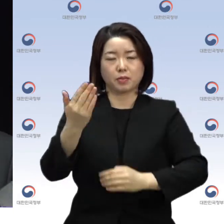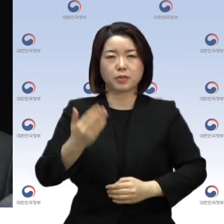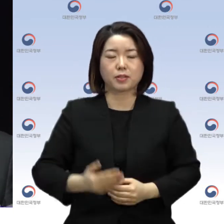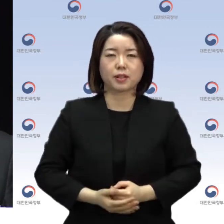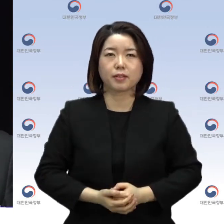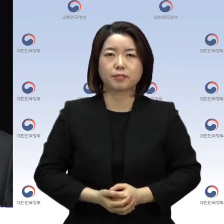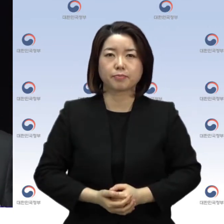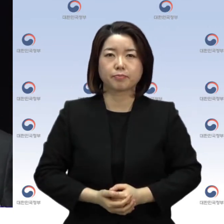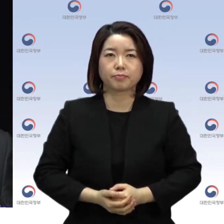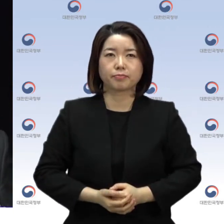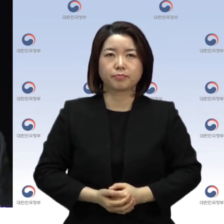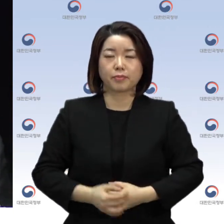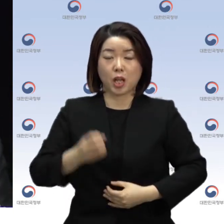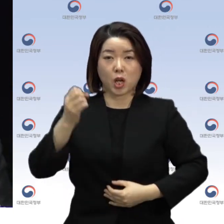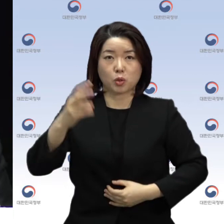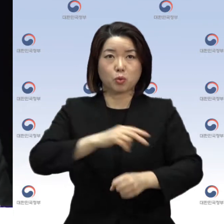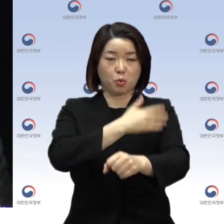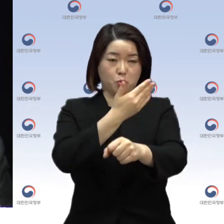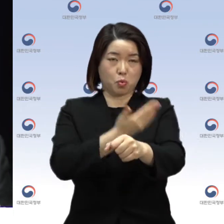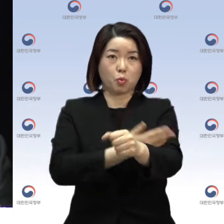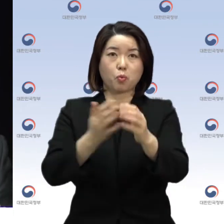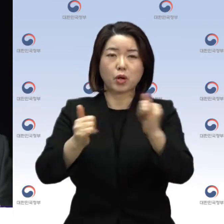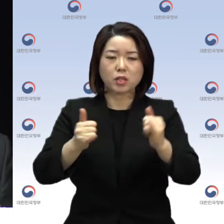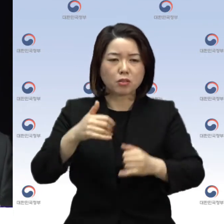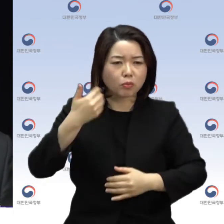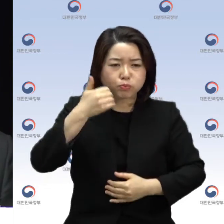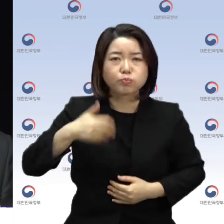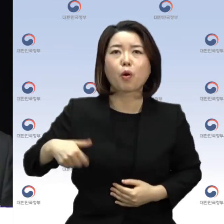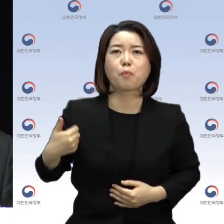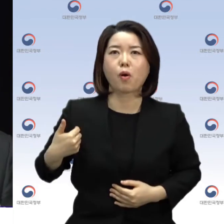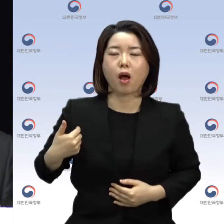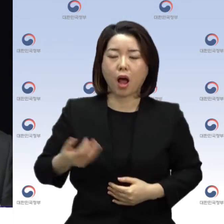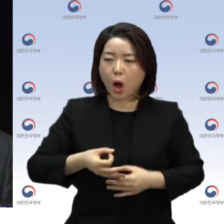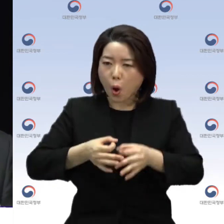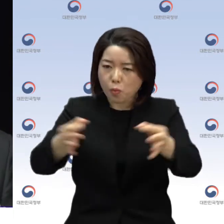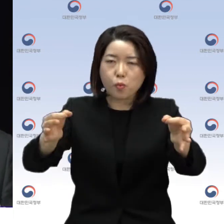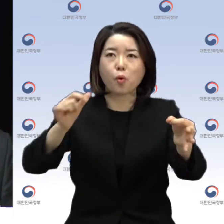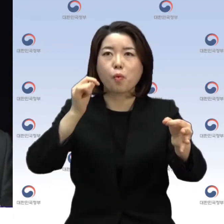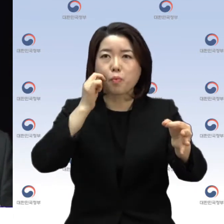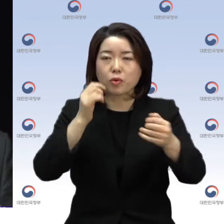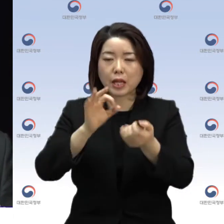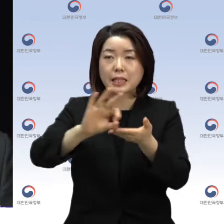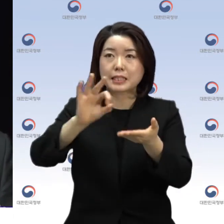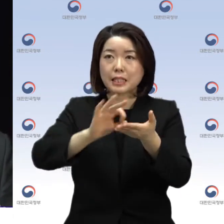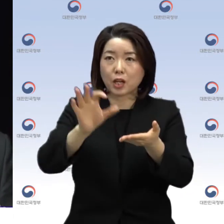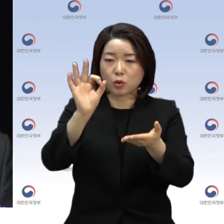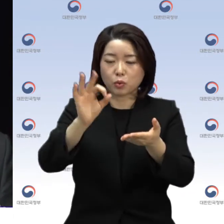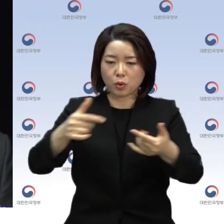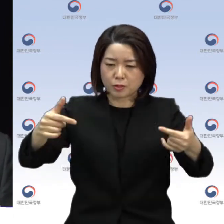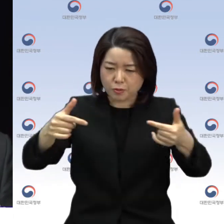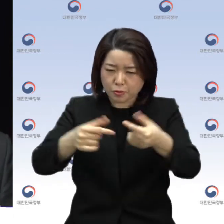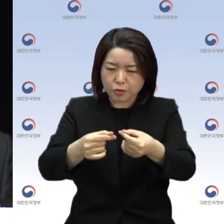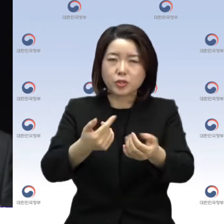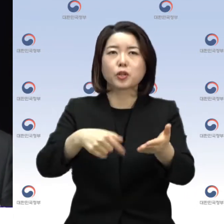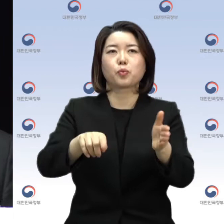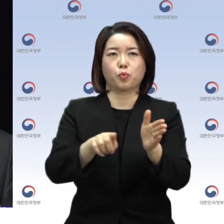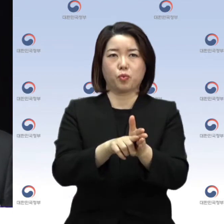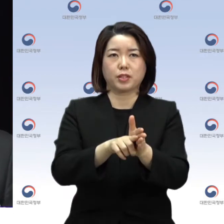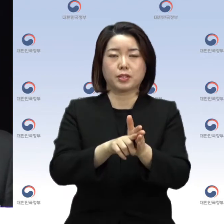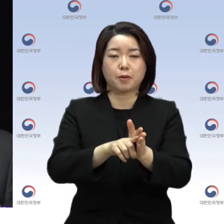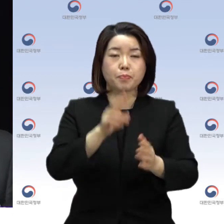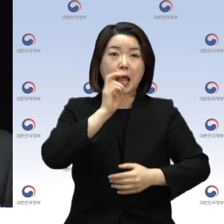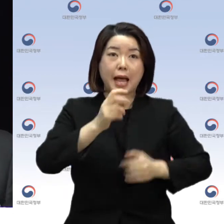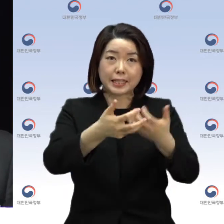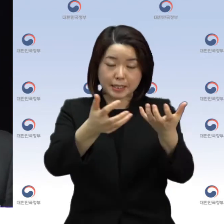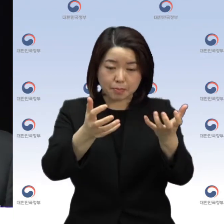개선하겠습니다. 또한 권리자를 알 수 없어 지급되지 않고 있는 사용료를 최소화하기 위해서